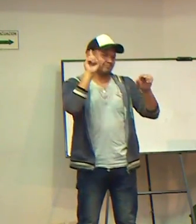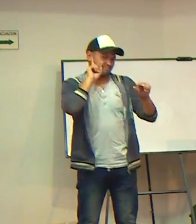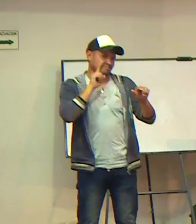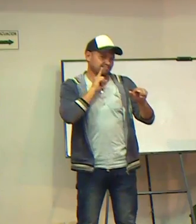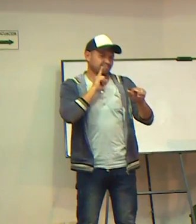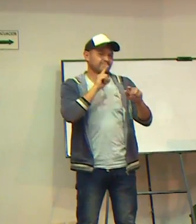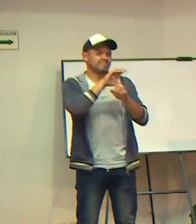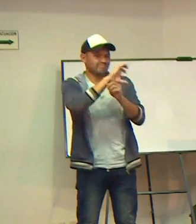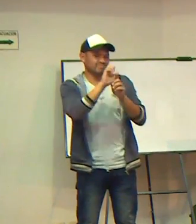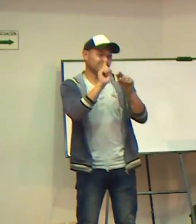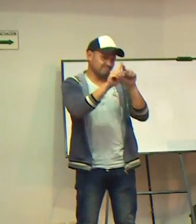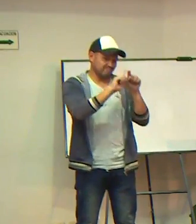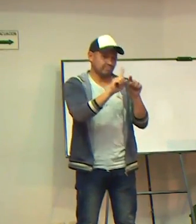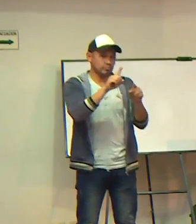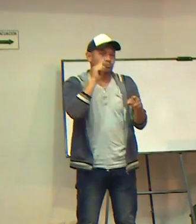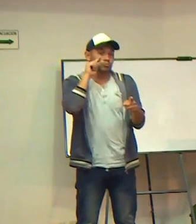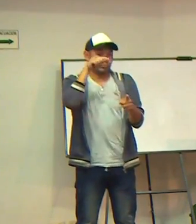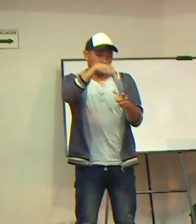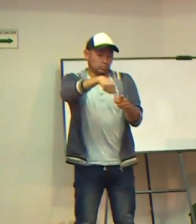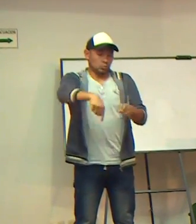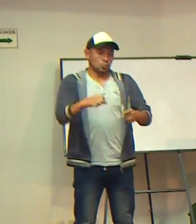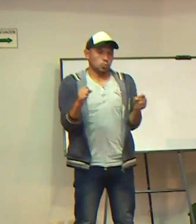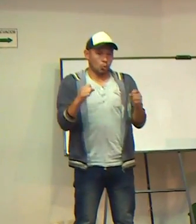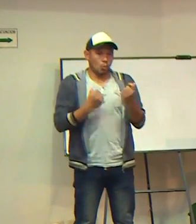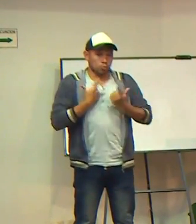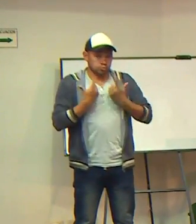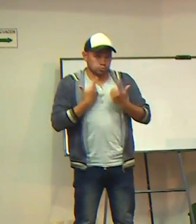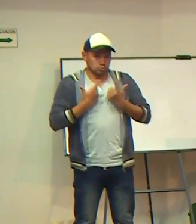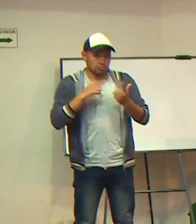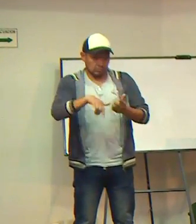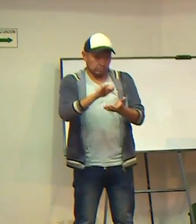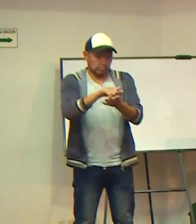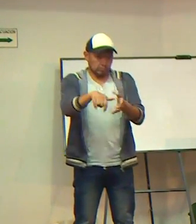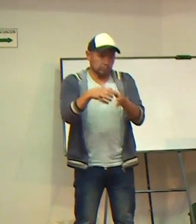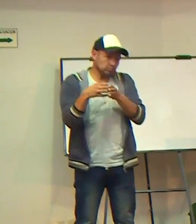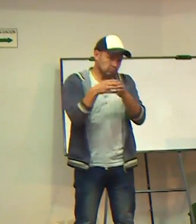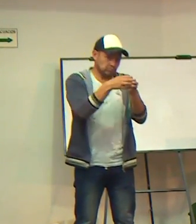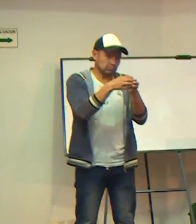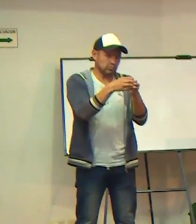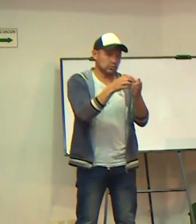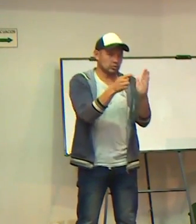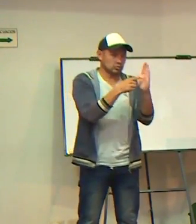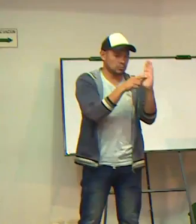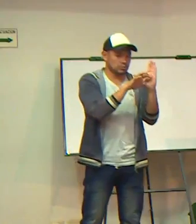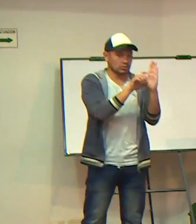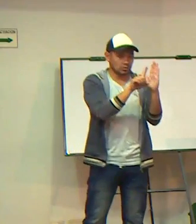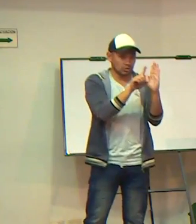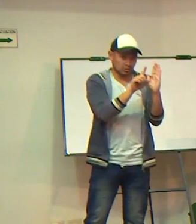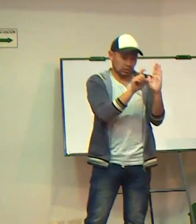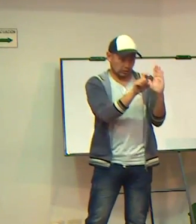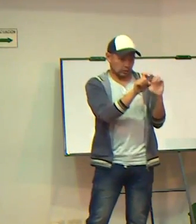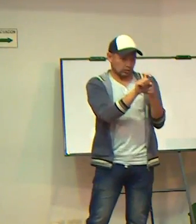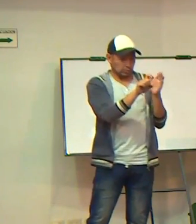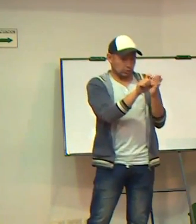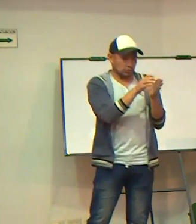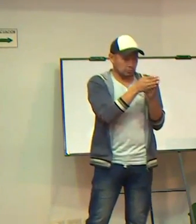1996… pues lógico que la comunidad sorda se hizo visible, fue una lucha constante.